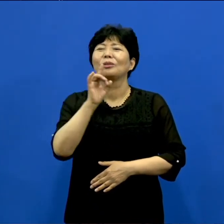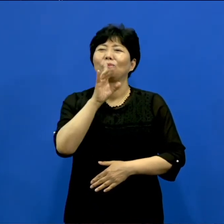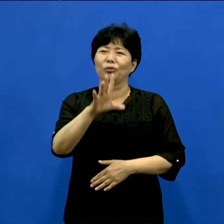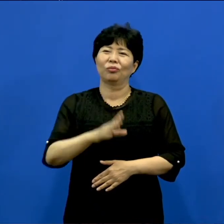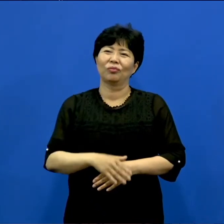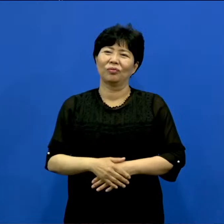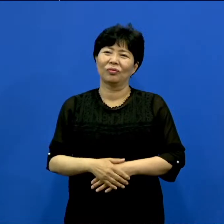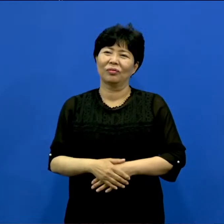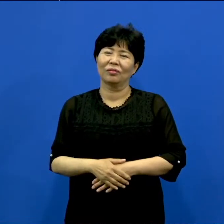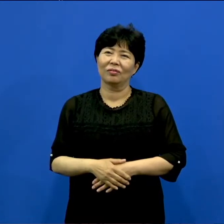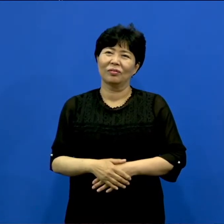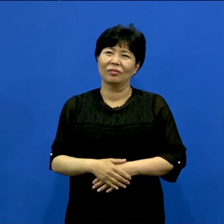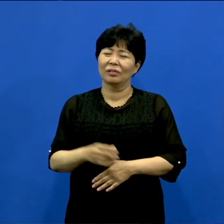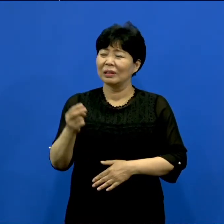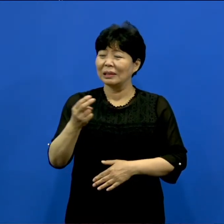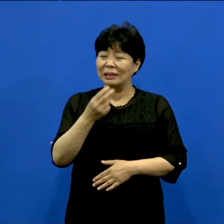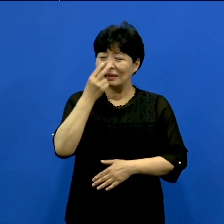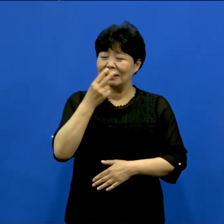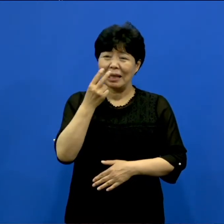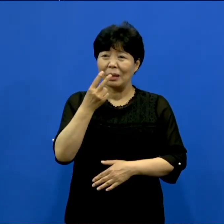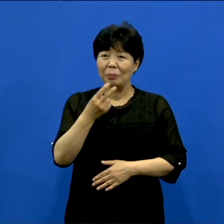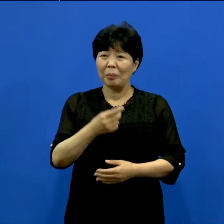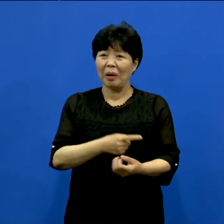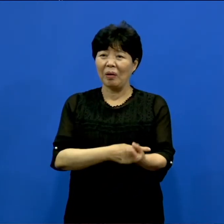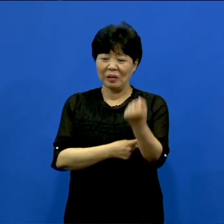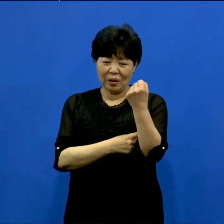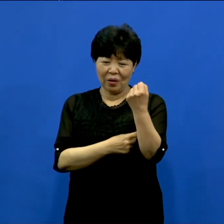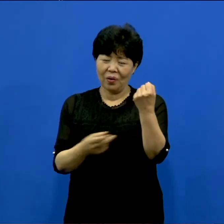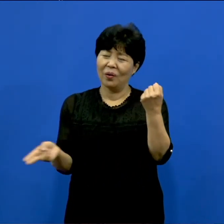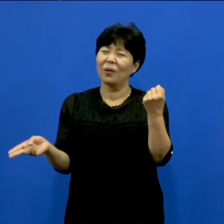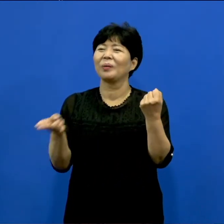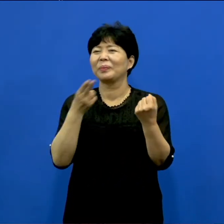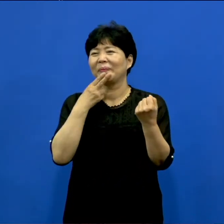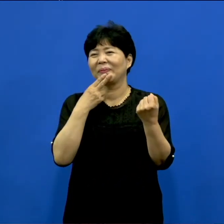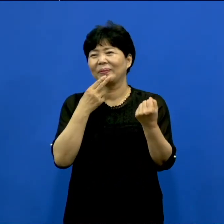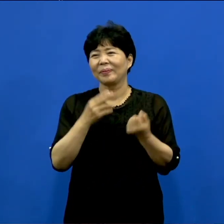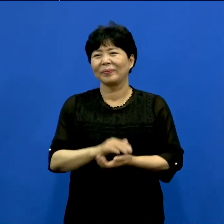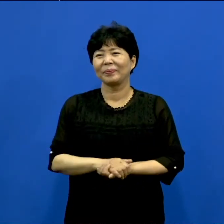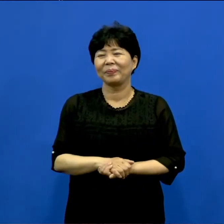그 알면은 생명력이 하나도 없다는 거예요. 자신이 알고 있는 지식을 위해 몸을 던지지 않아.